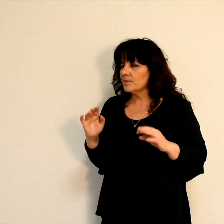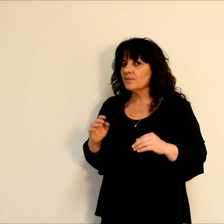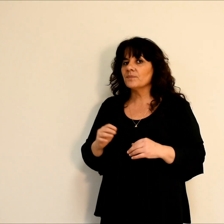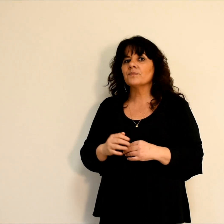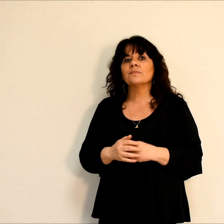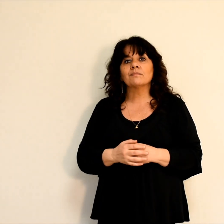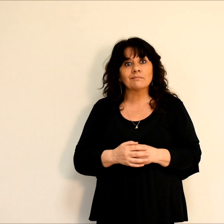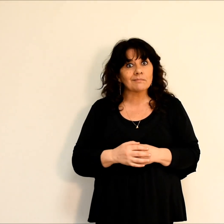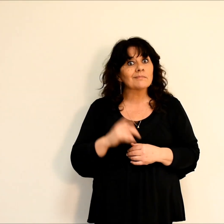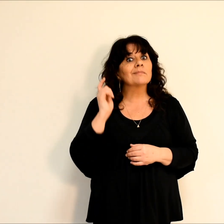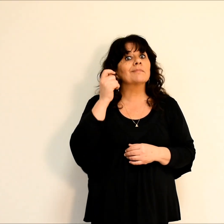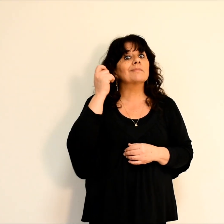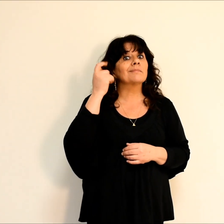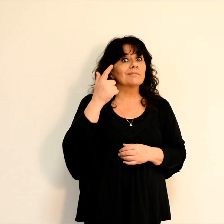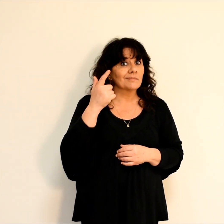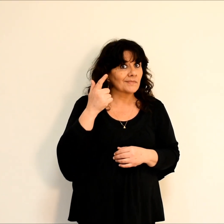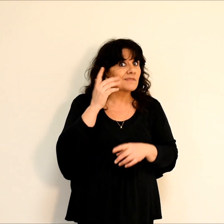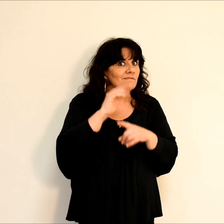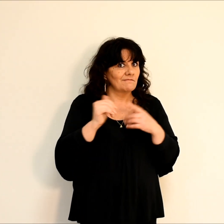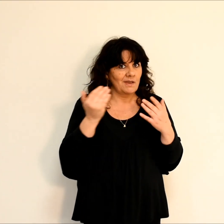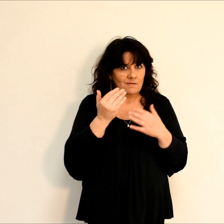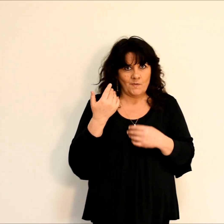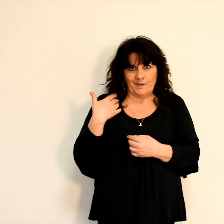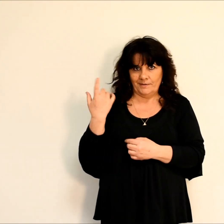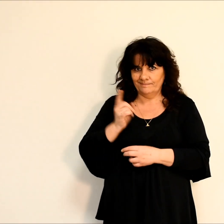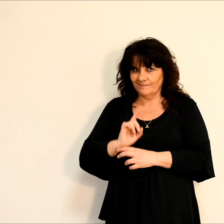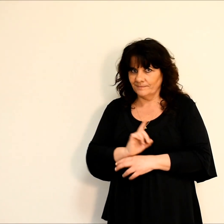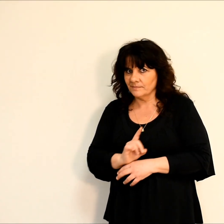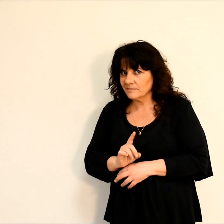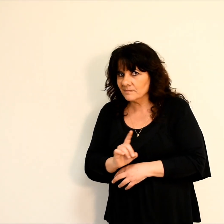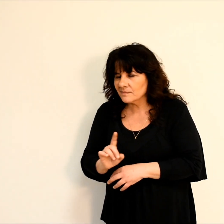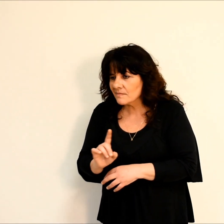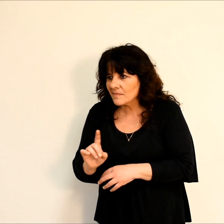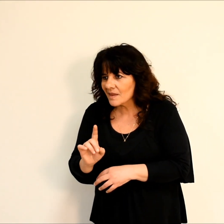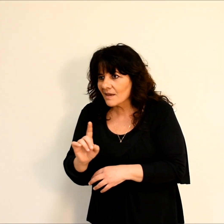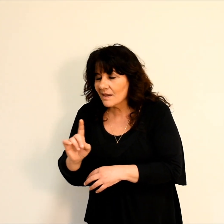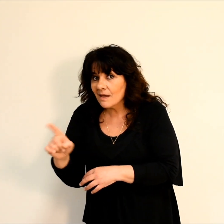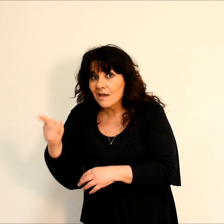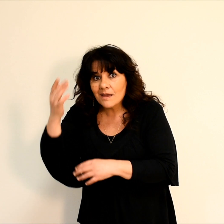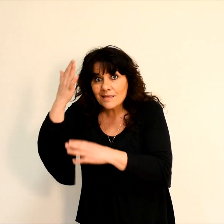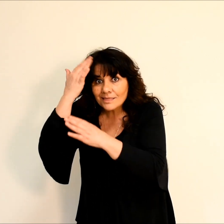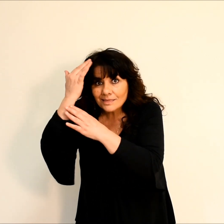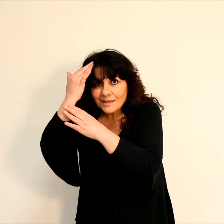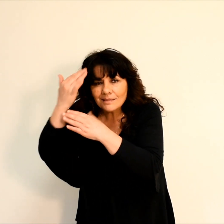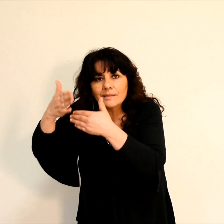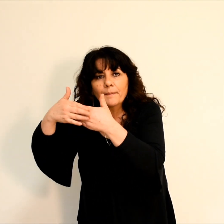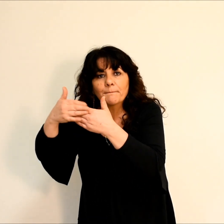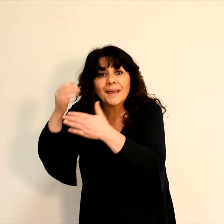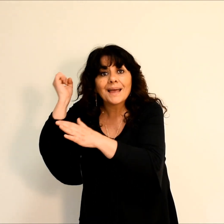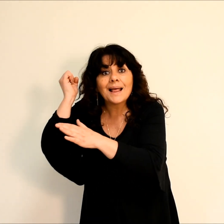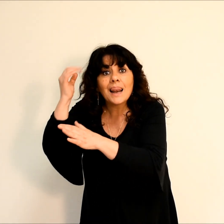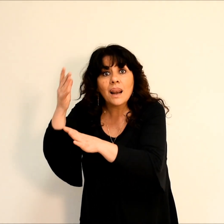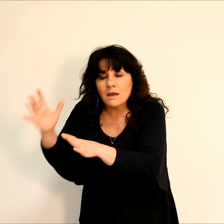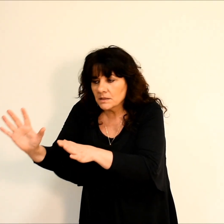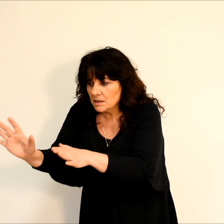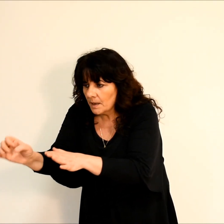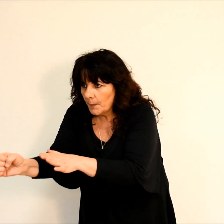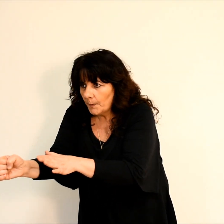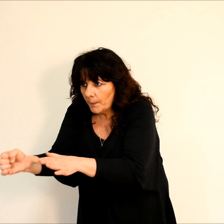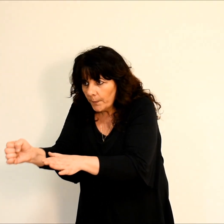David prit la lance et la gourde d'eau qui étaient près de la tête de Saül, et ils s'en allèrent.